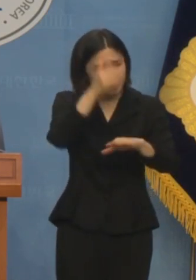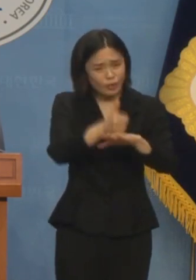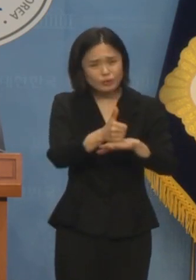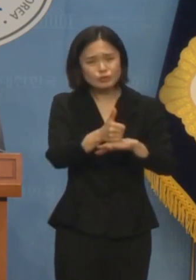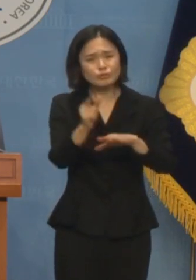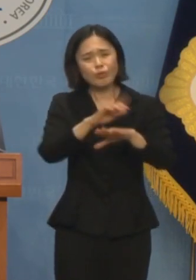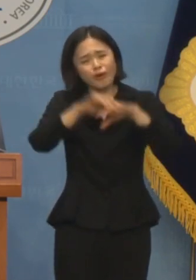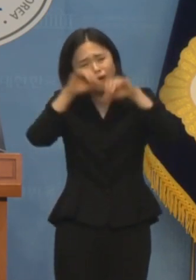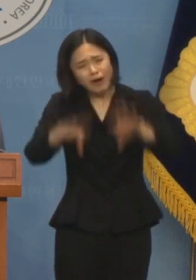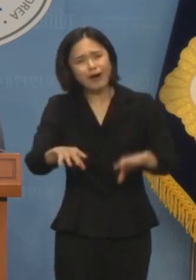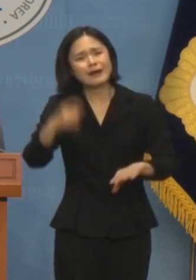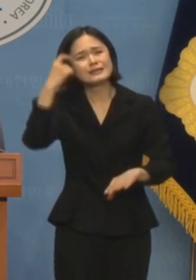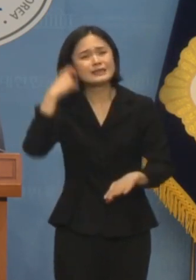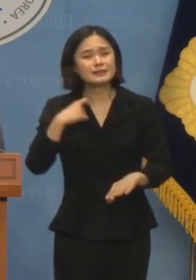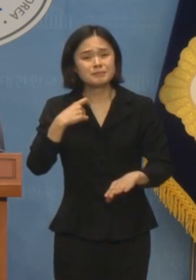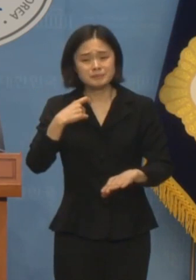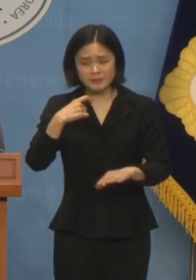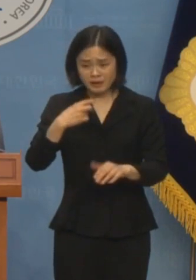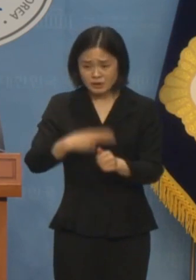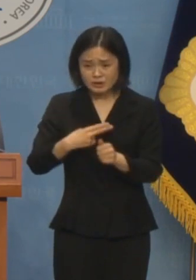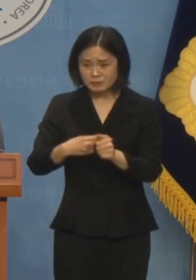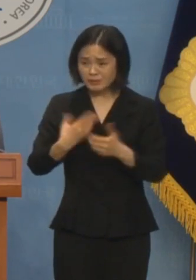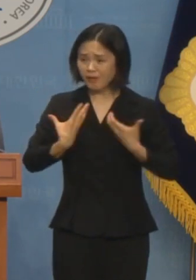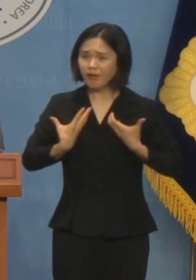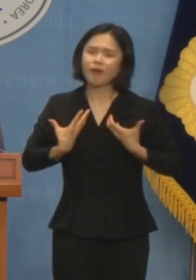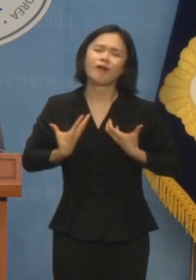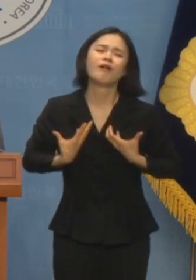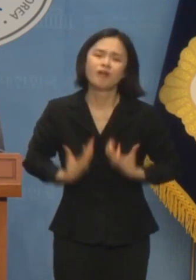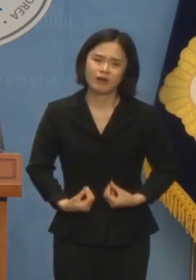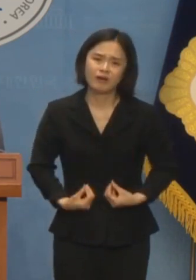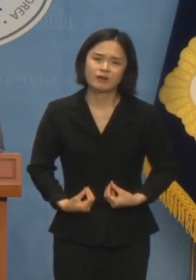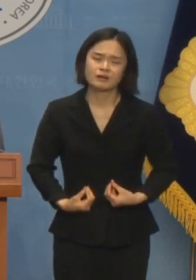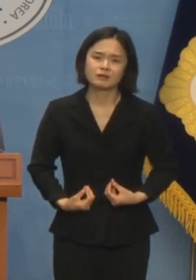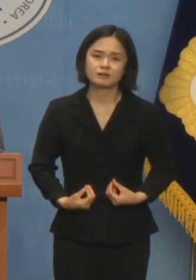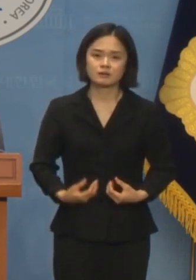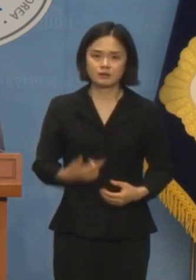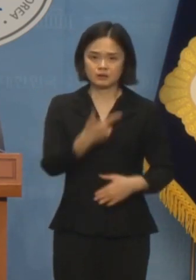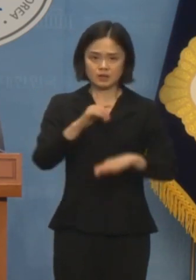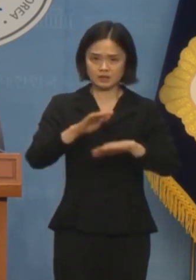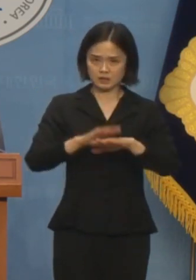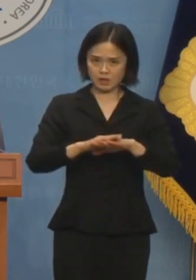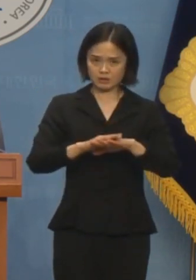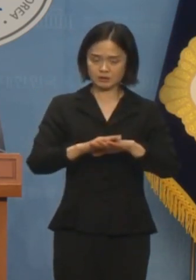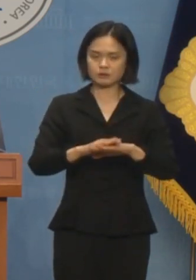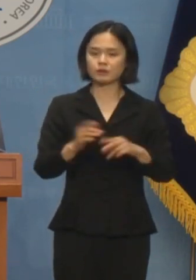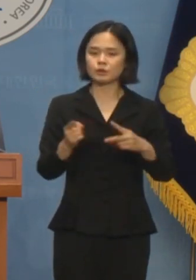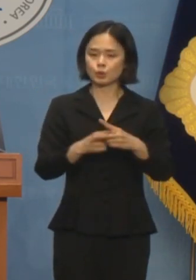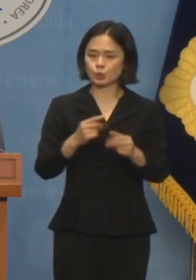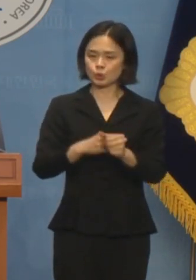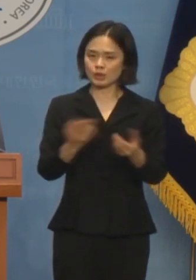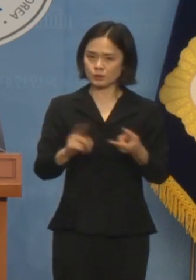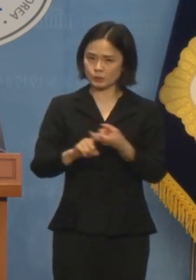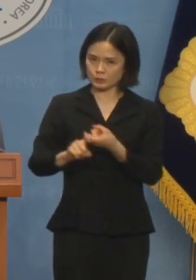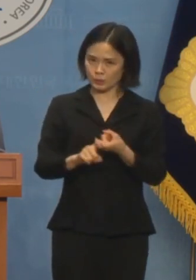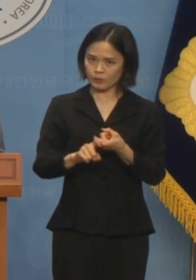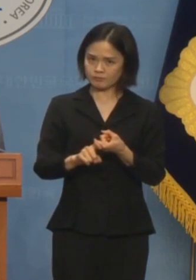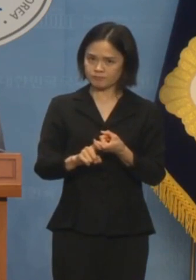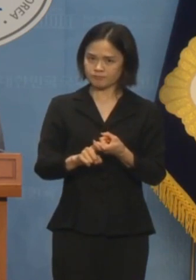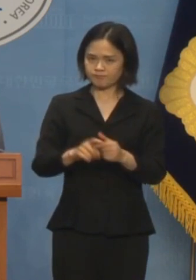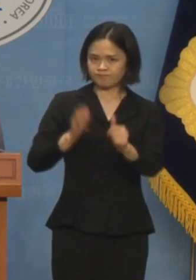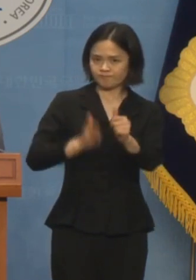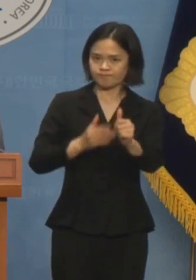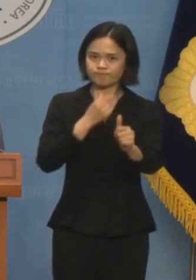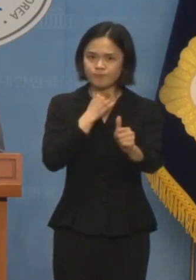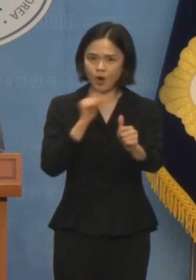심어주었습니다. 이에 대전교사노조와 초등교사노조는 다음과 같이 요구합니다. 첫째, 유가족의